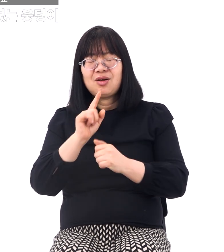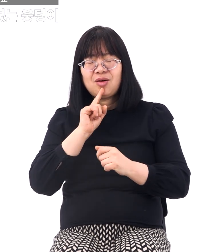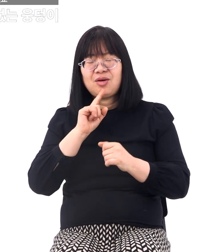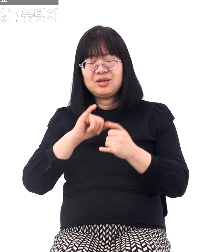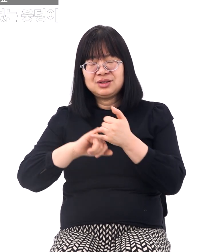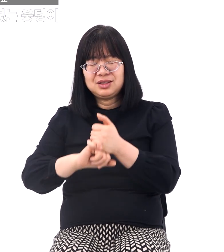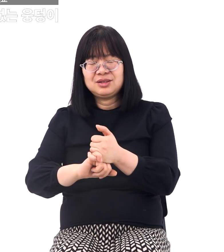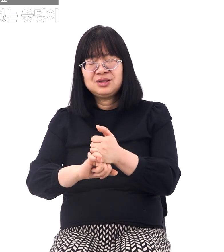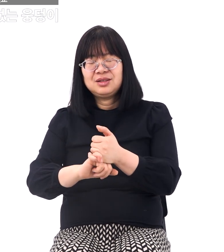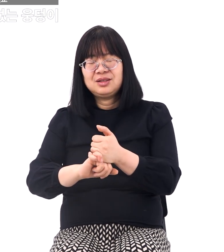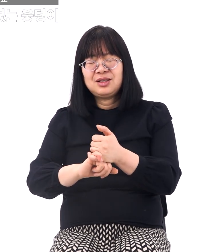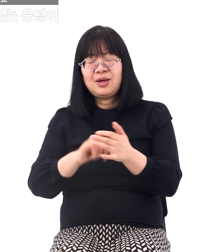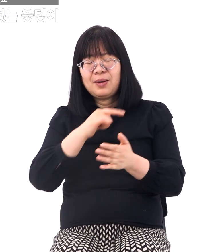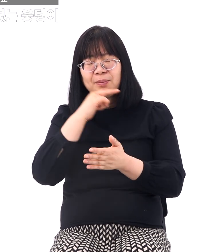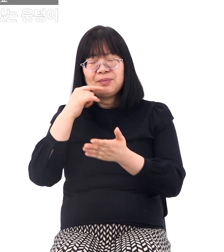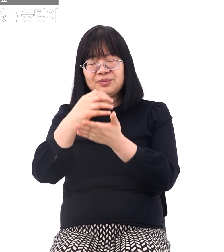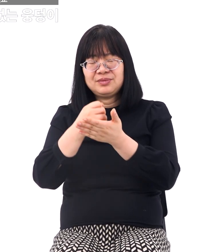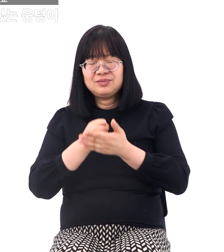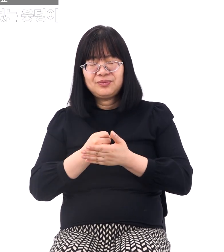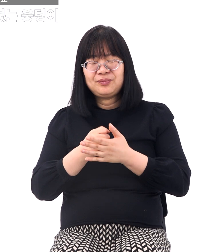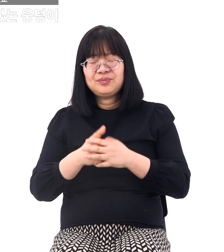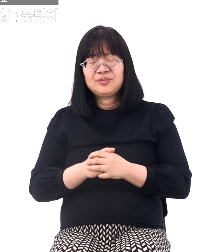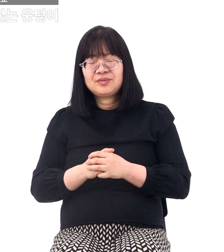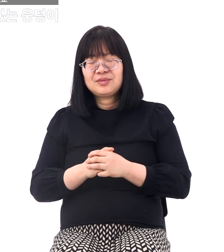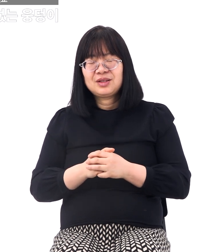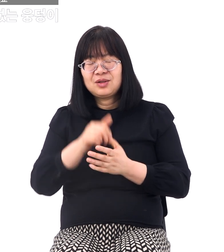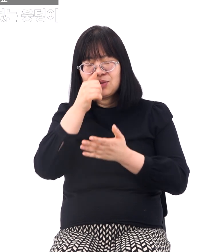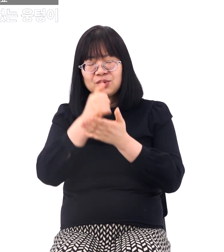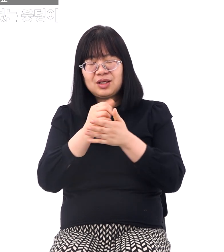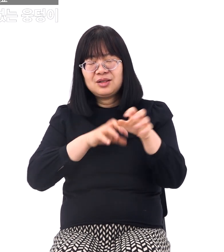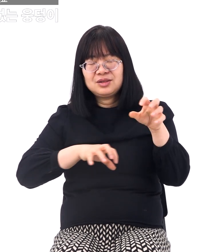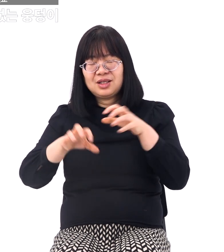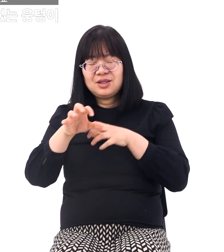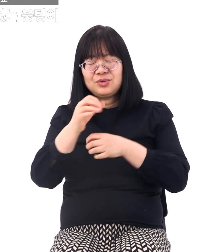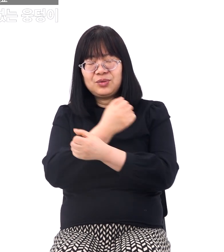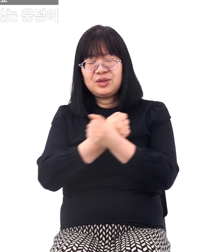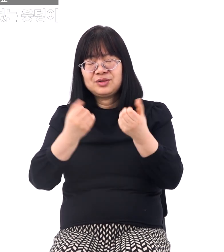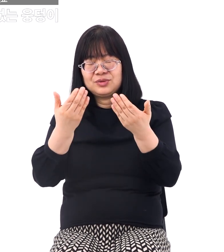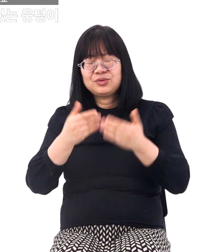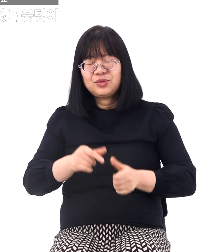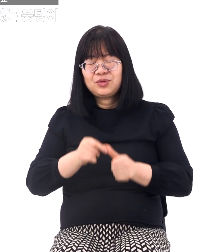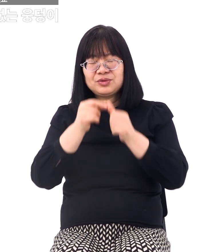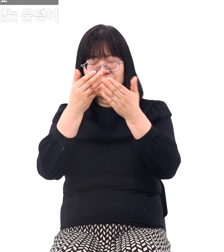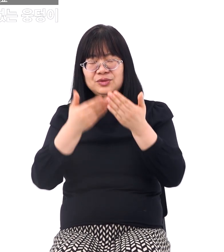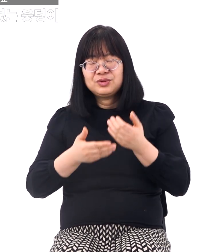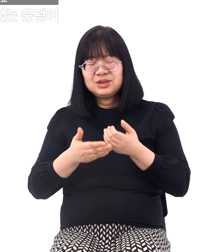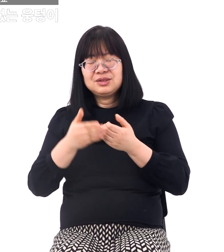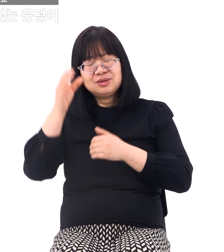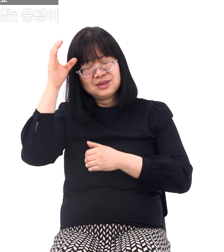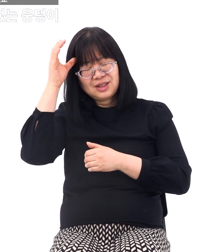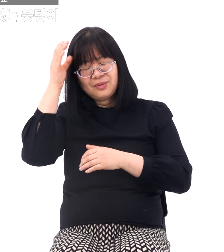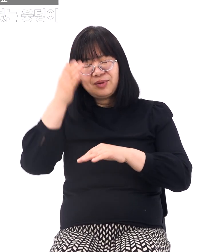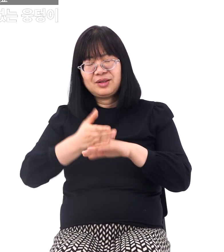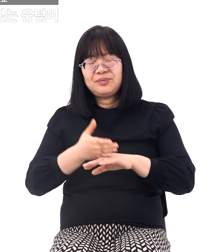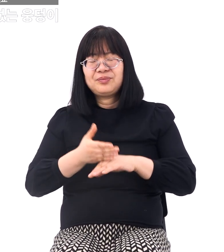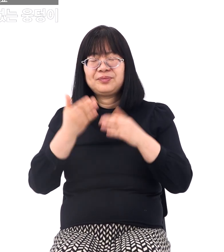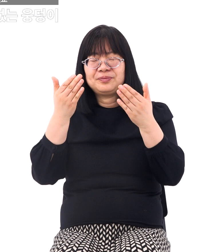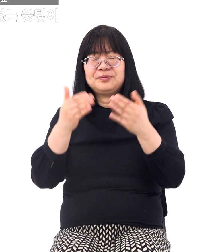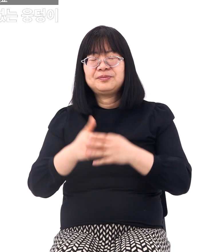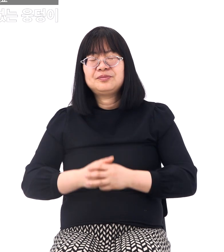언약의 피로 대속해 주시고 건져 주심을 기대하며